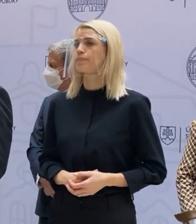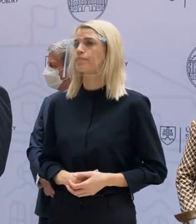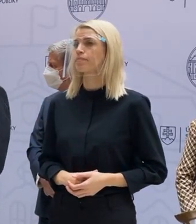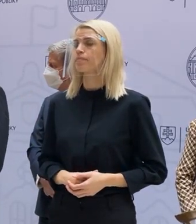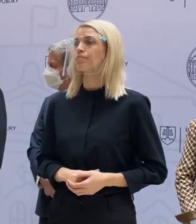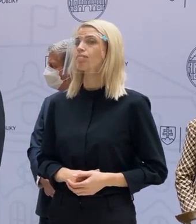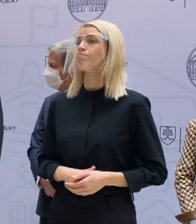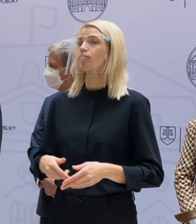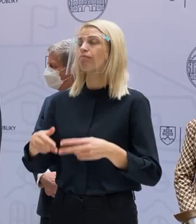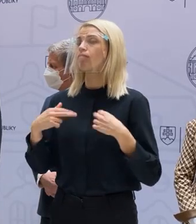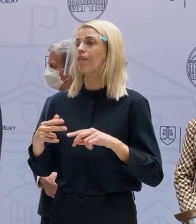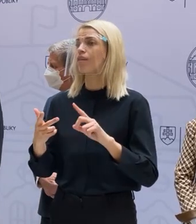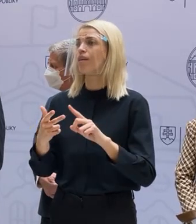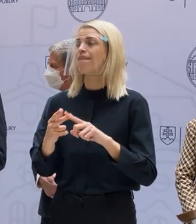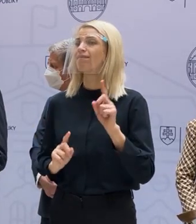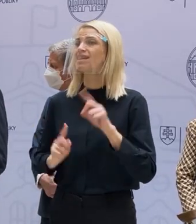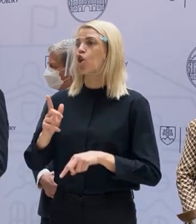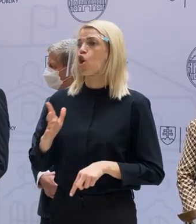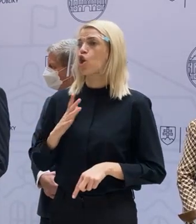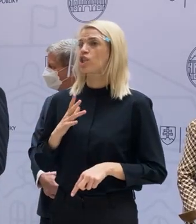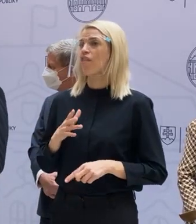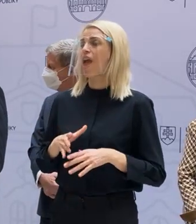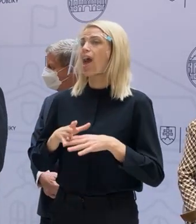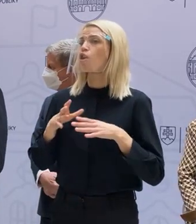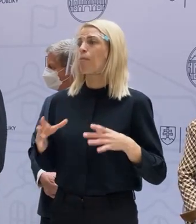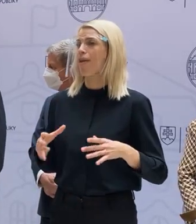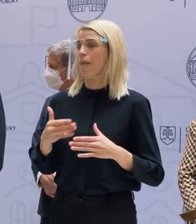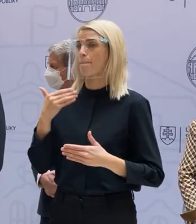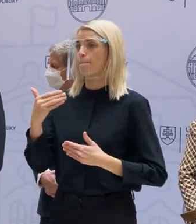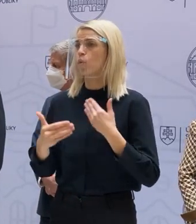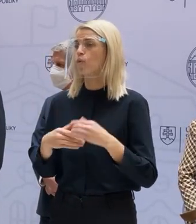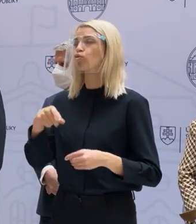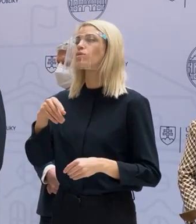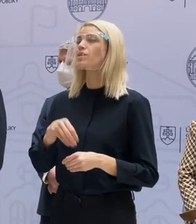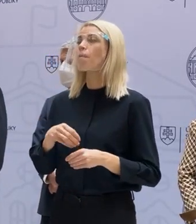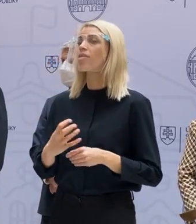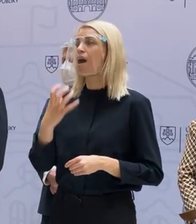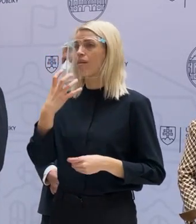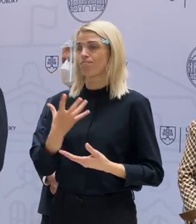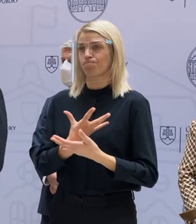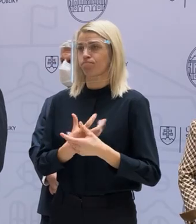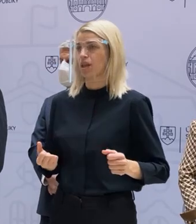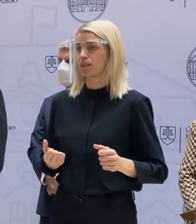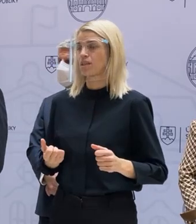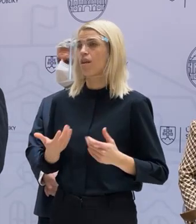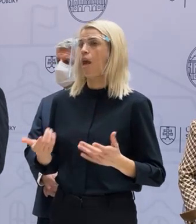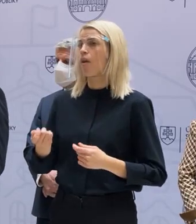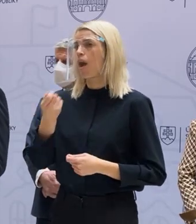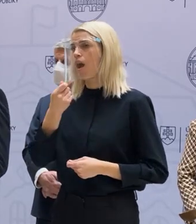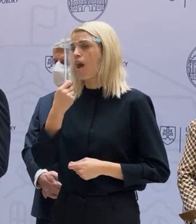pri vysokorizikových hromadných podujatiach, kde typicky nemáme respirátor na sebe alebo sa